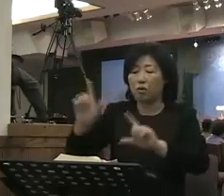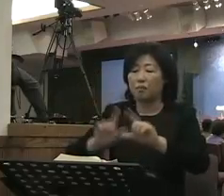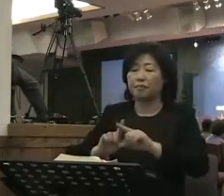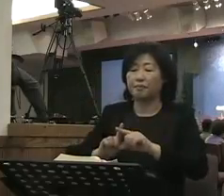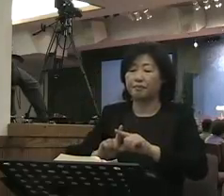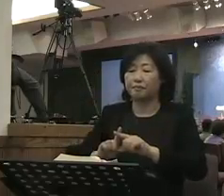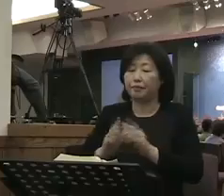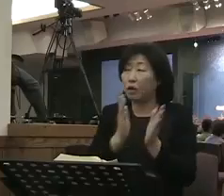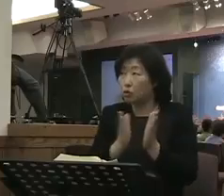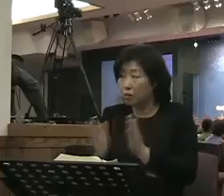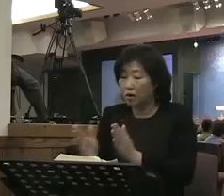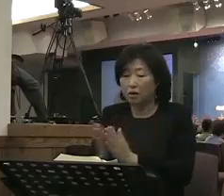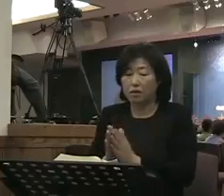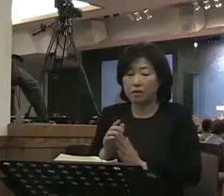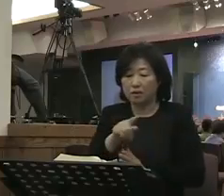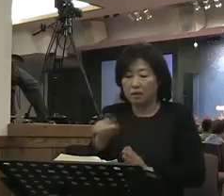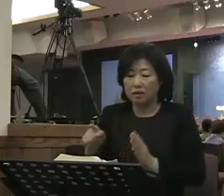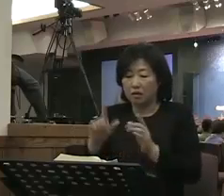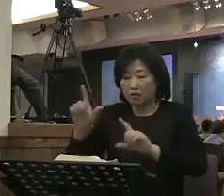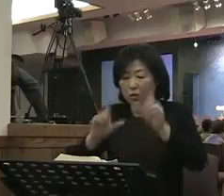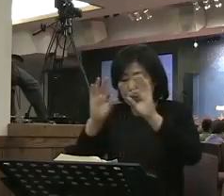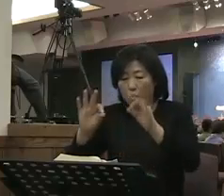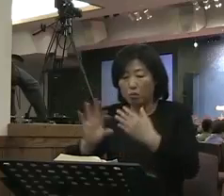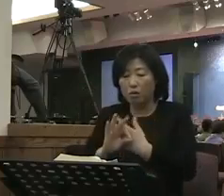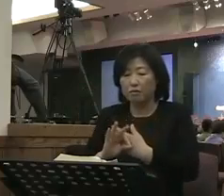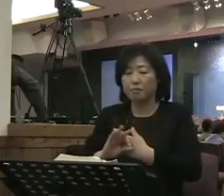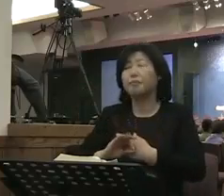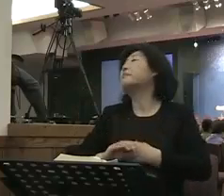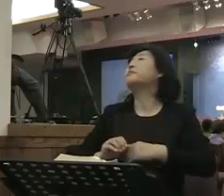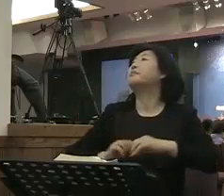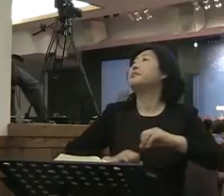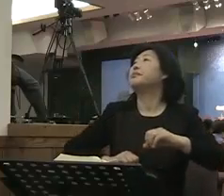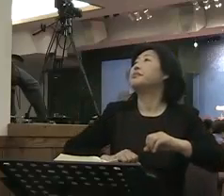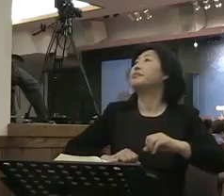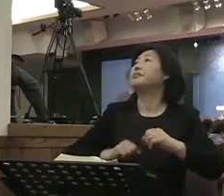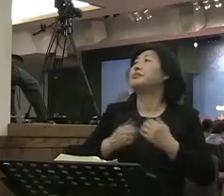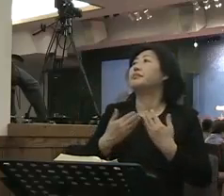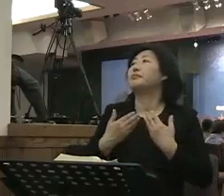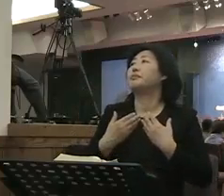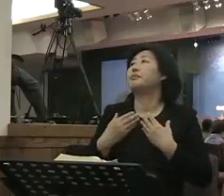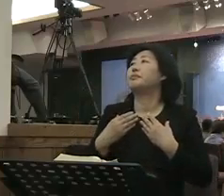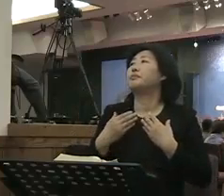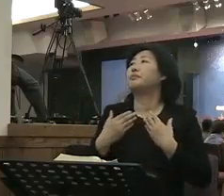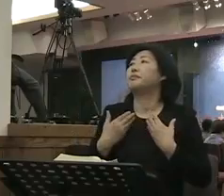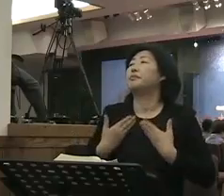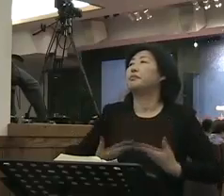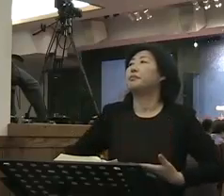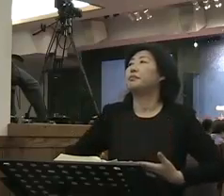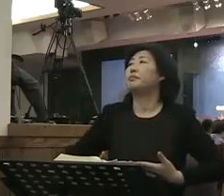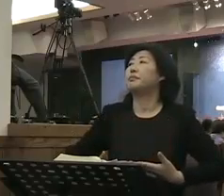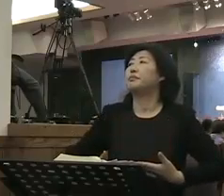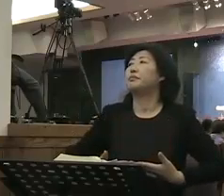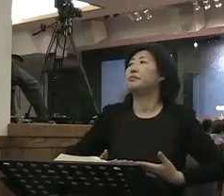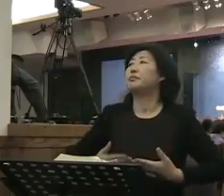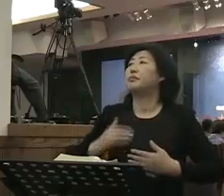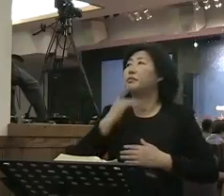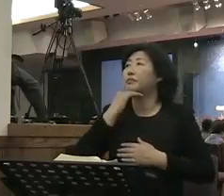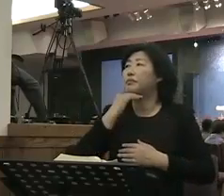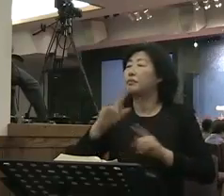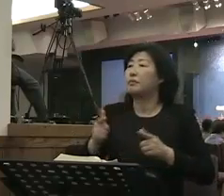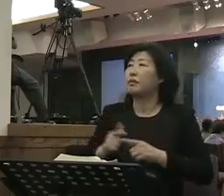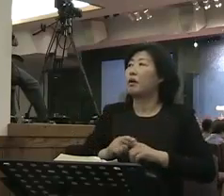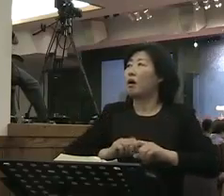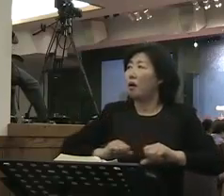준비했는가. 그들의 모습을 보면 수동적인 모습으로 기다리지 않았습니다. 그들은 능동적인 모습으로